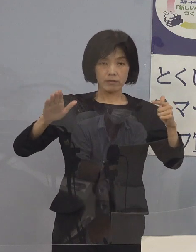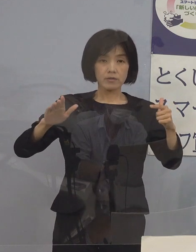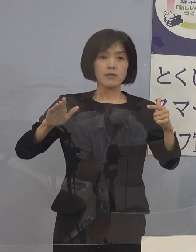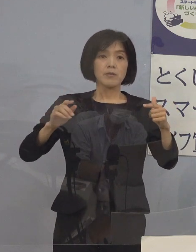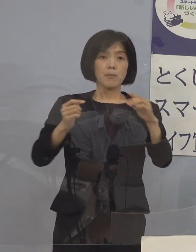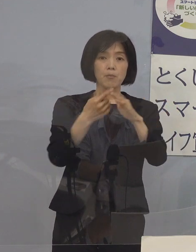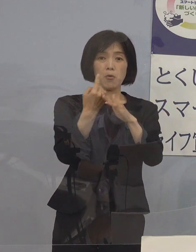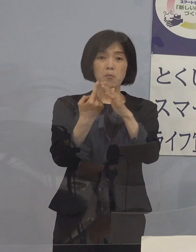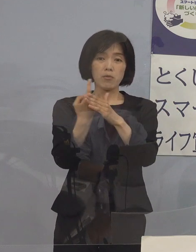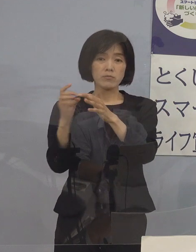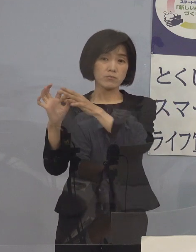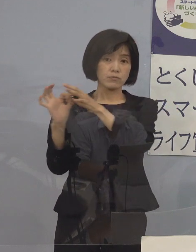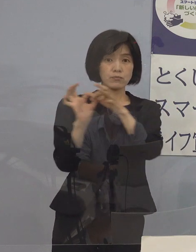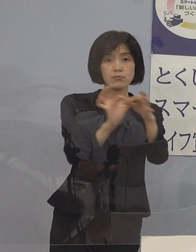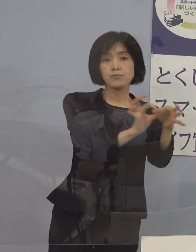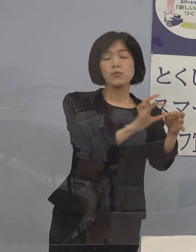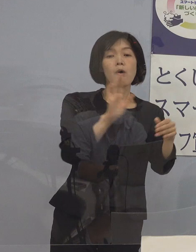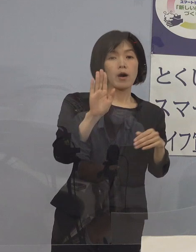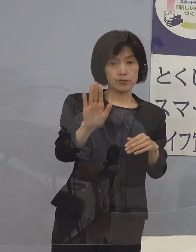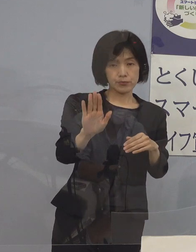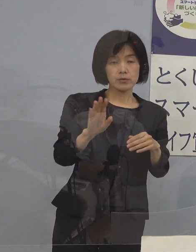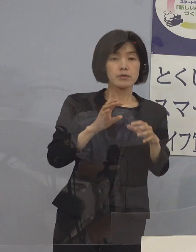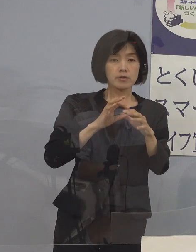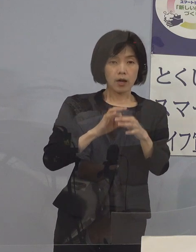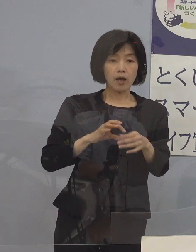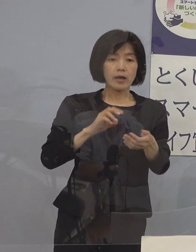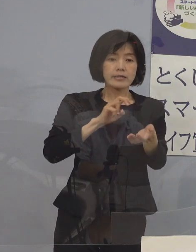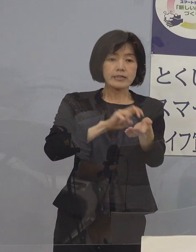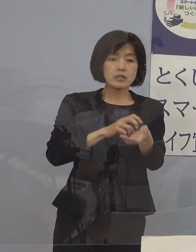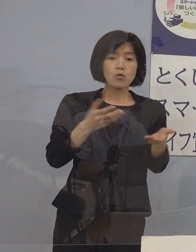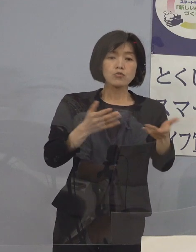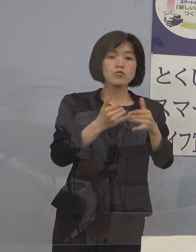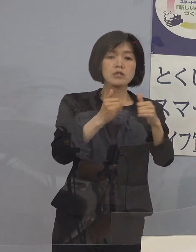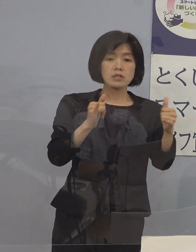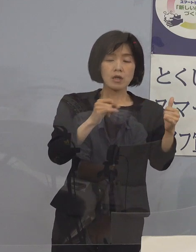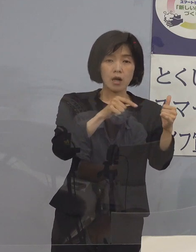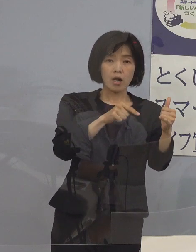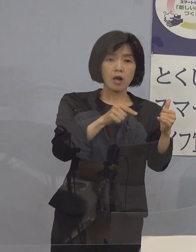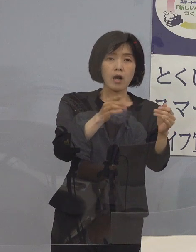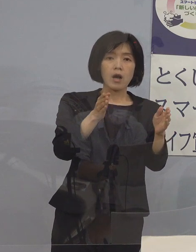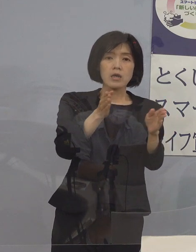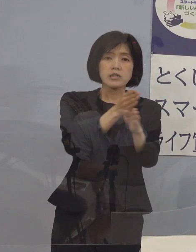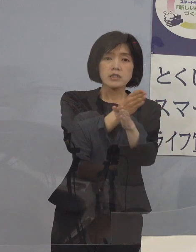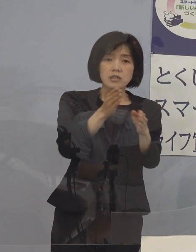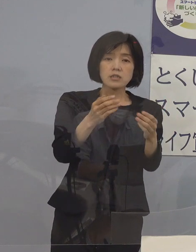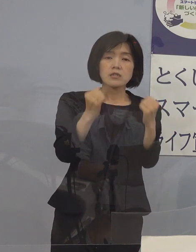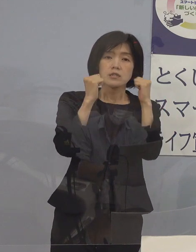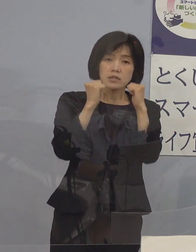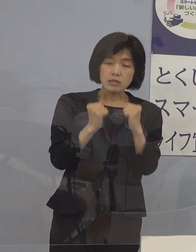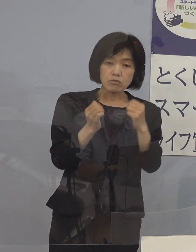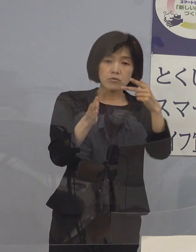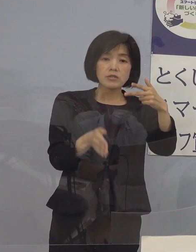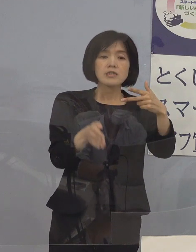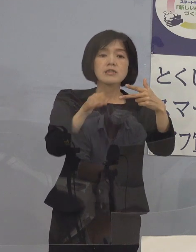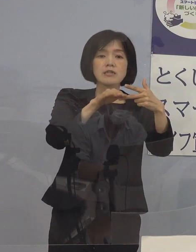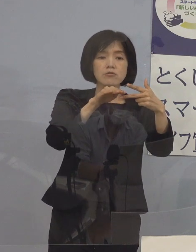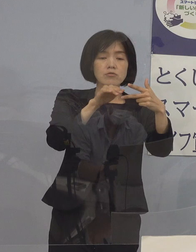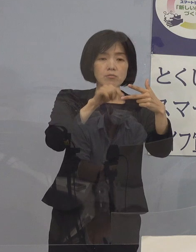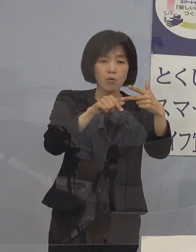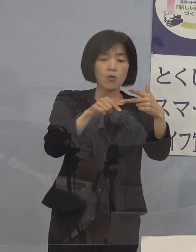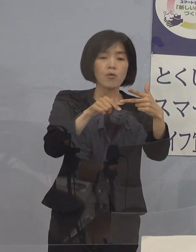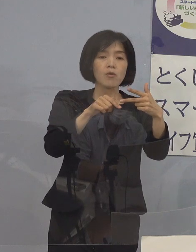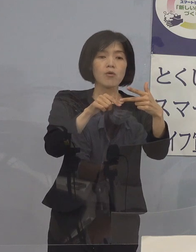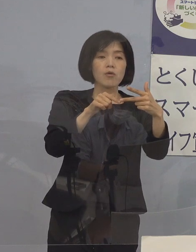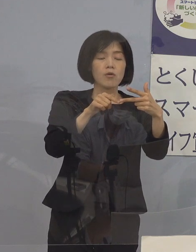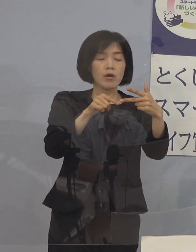生をしていることから、医療従事者の皆様方の一時滞在施設のニーズも日々